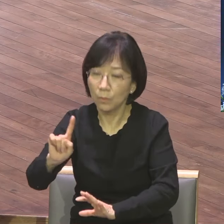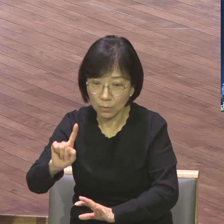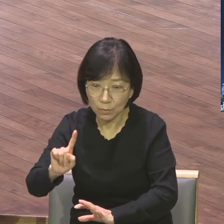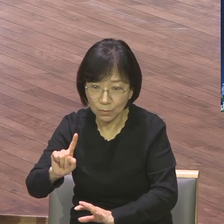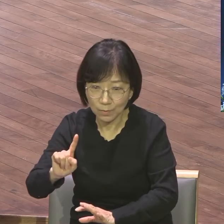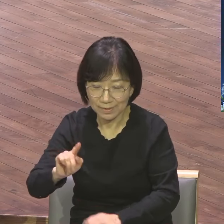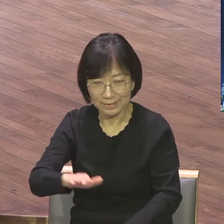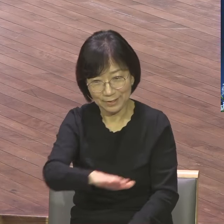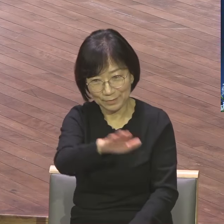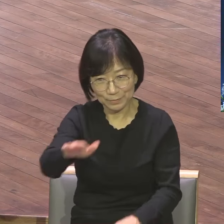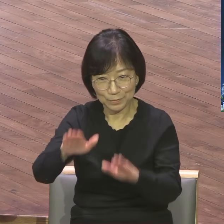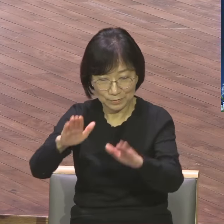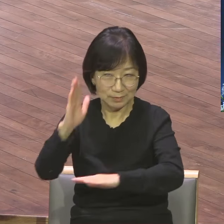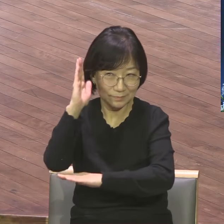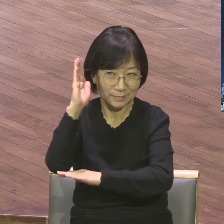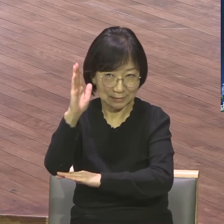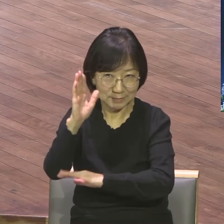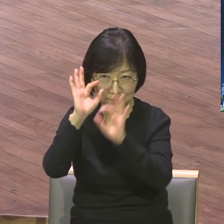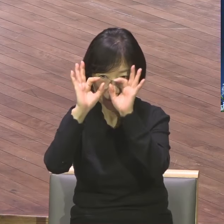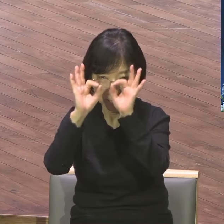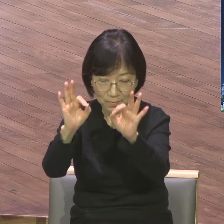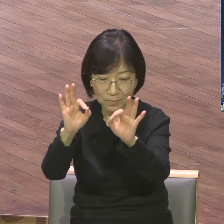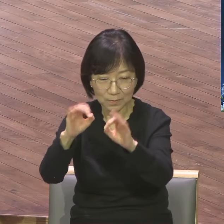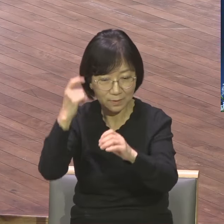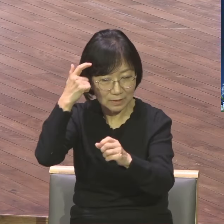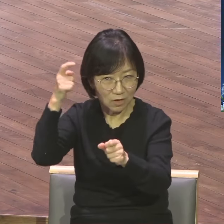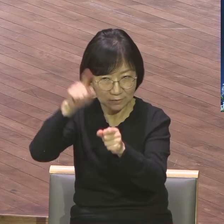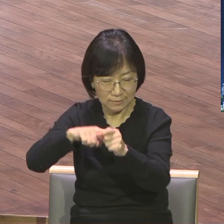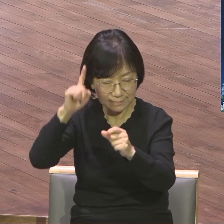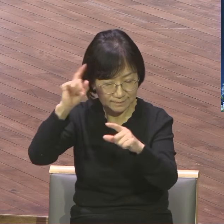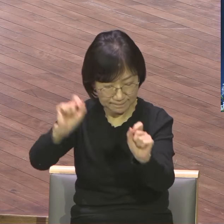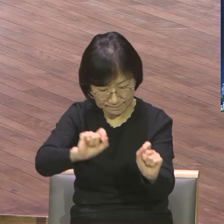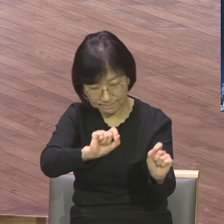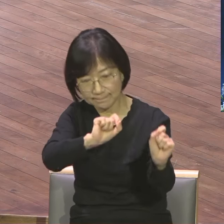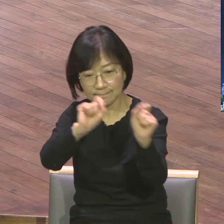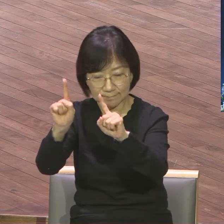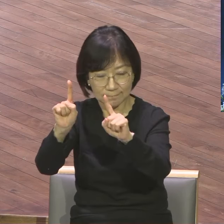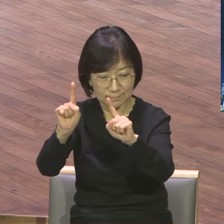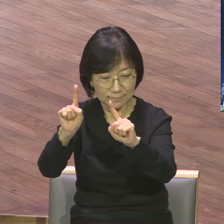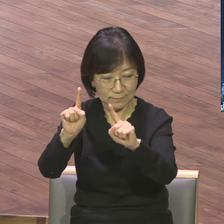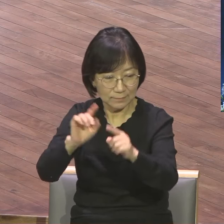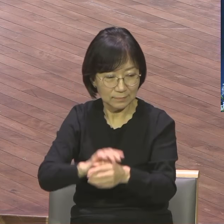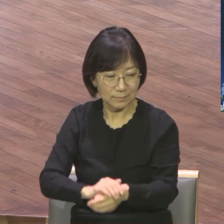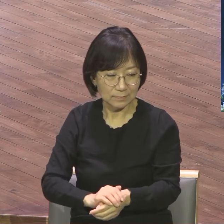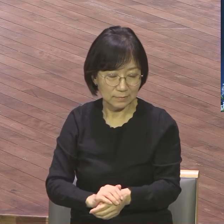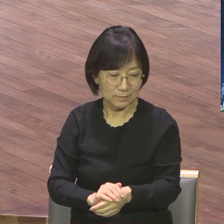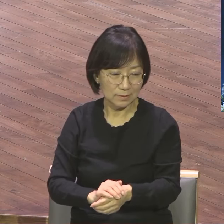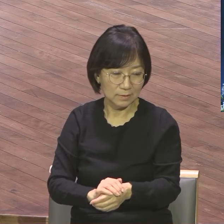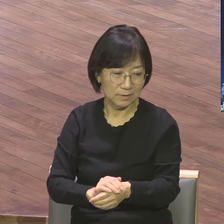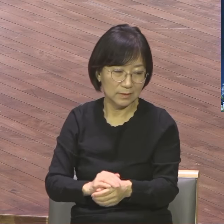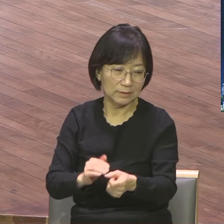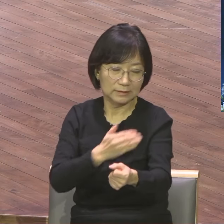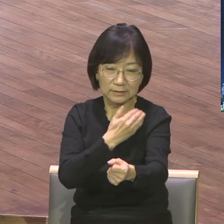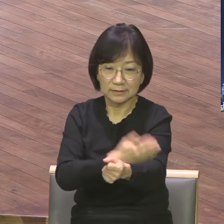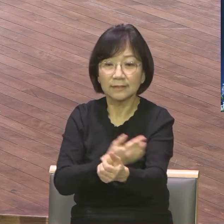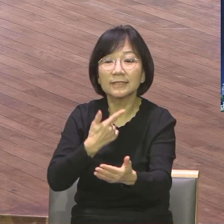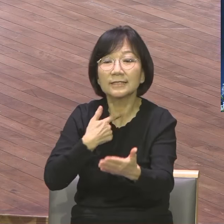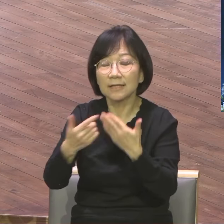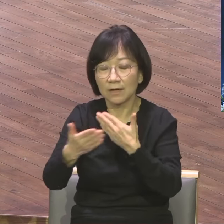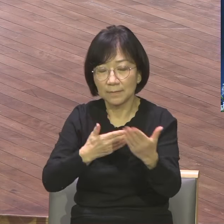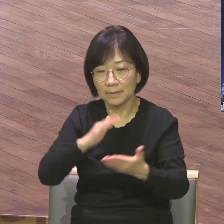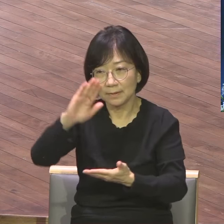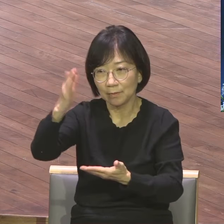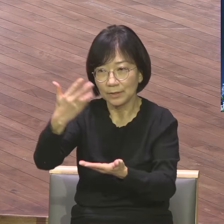성도들이 영적으로 깨어 24시 보혈의 능력을 체험하는 귀한 제자들 되기를 주님의